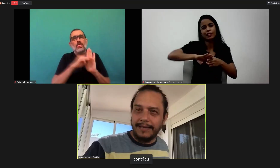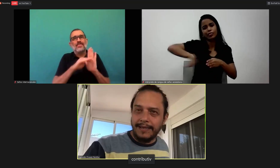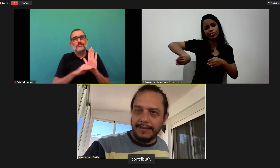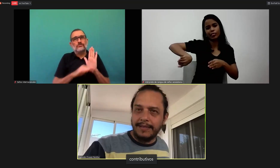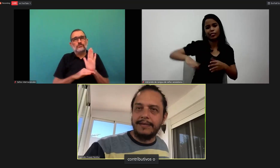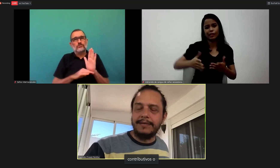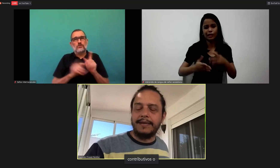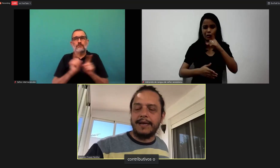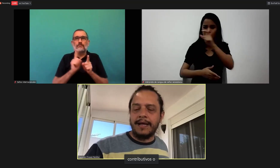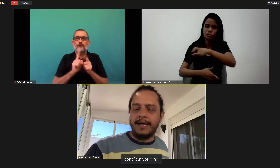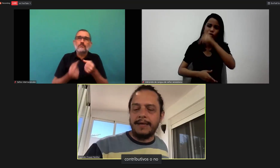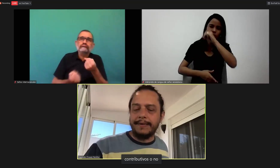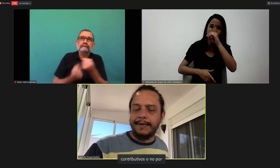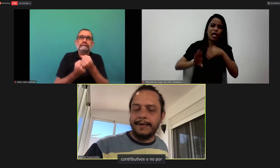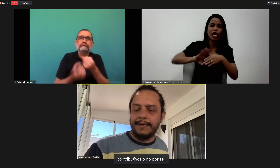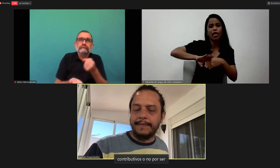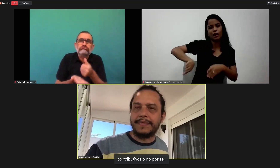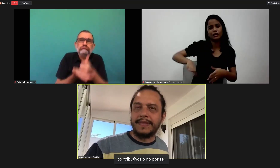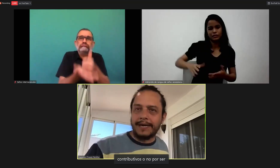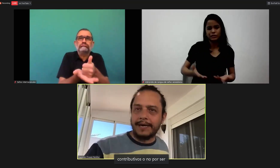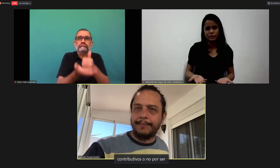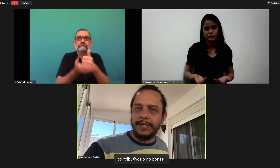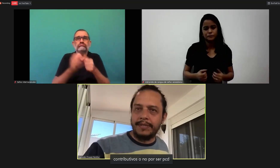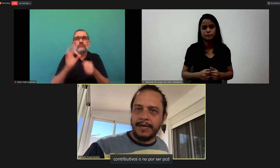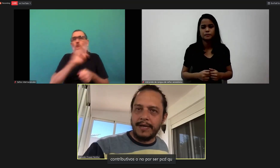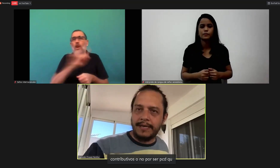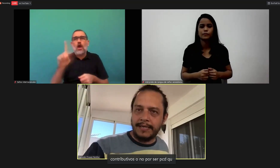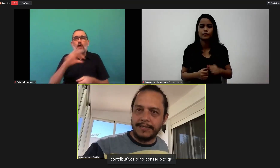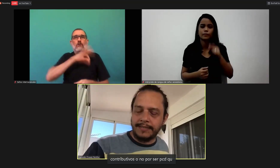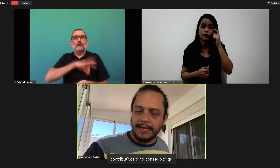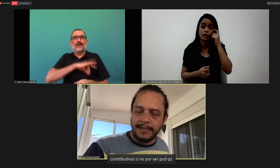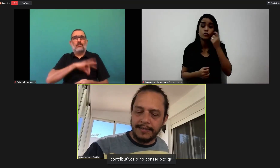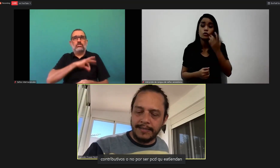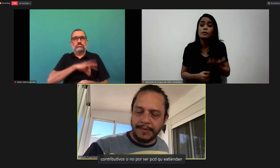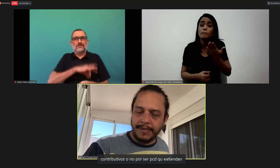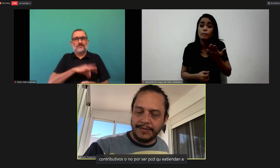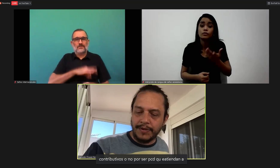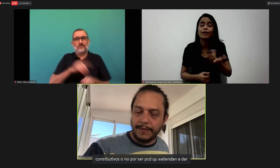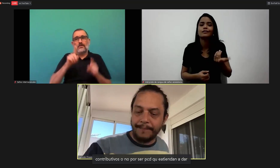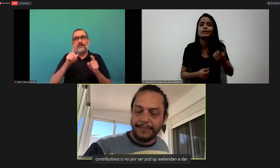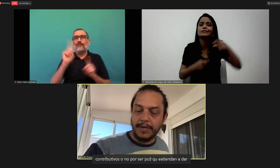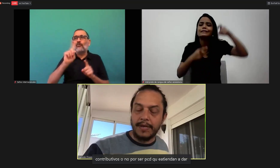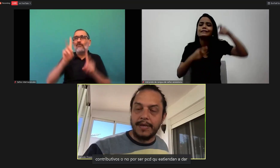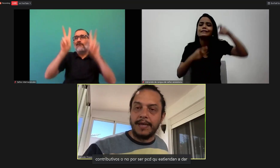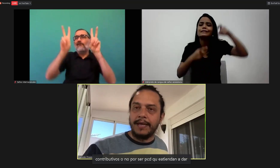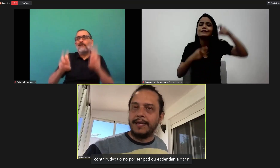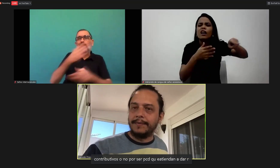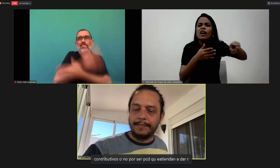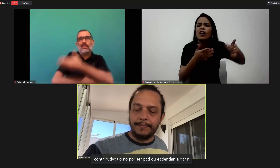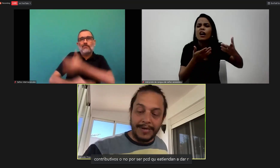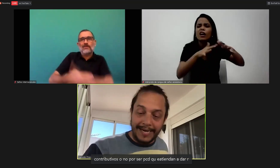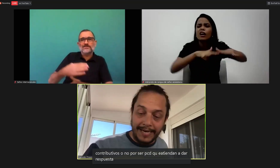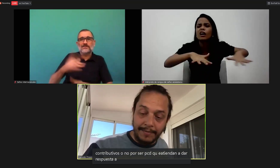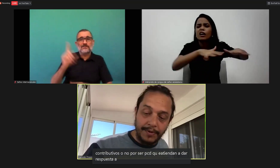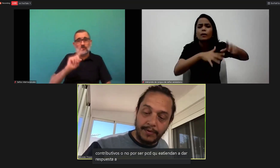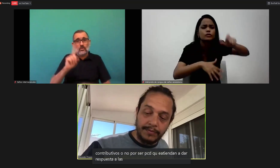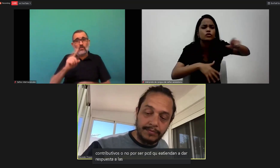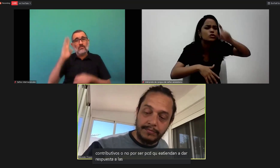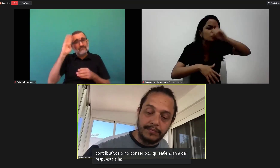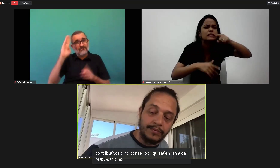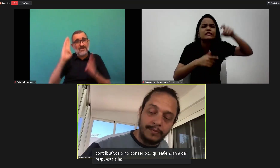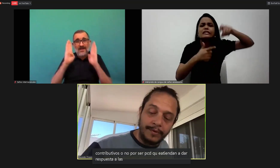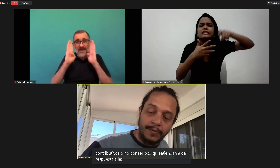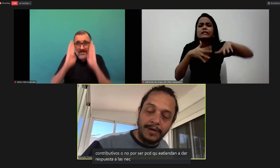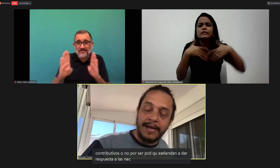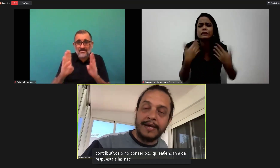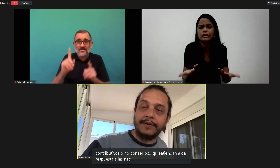que atiendan a dar respuesta a las necesidades de esta población. Por ejemplo,